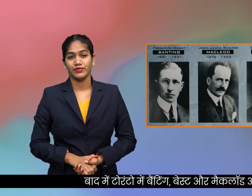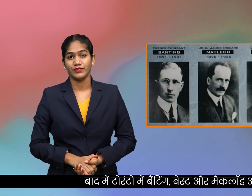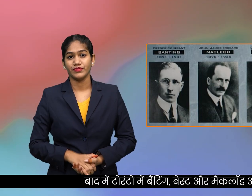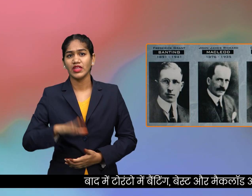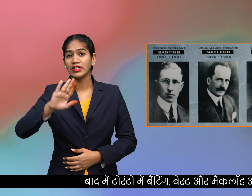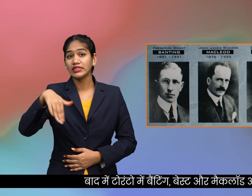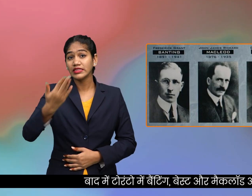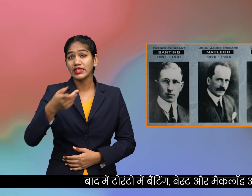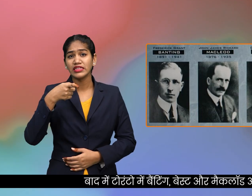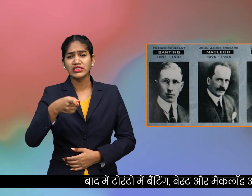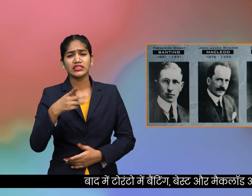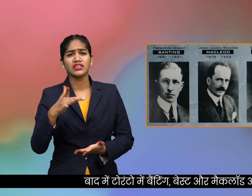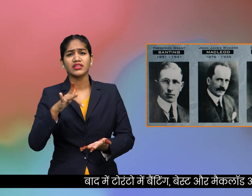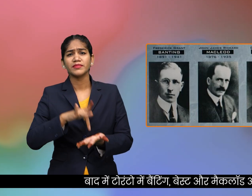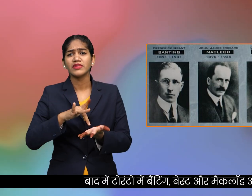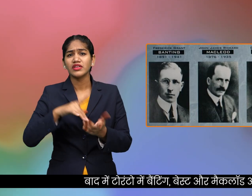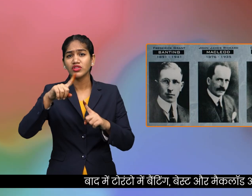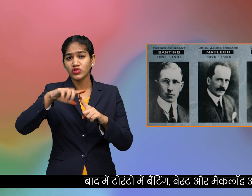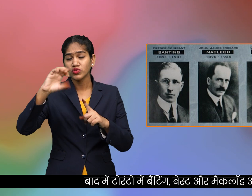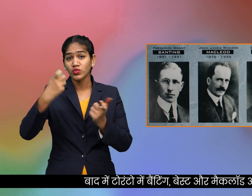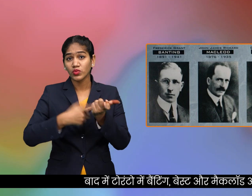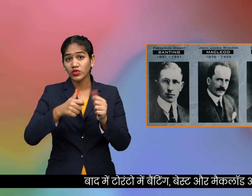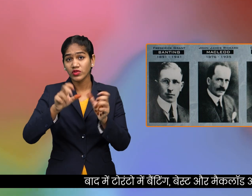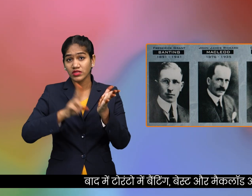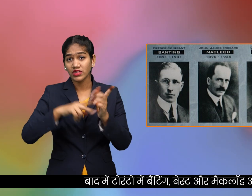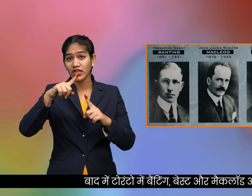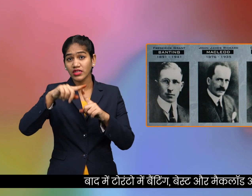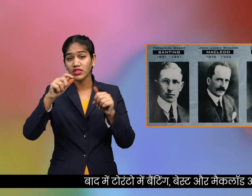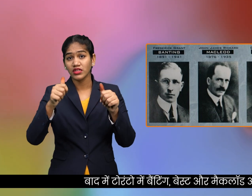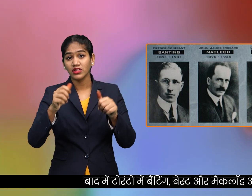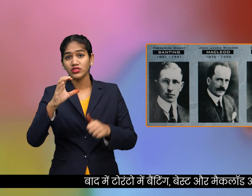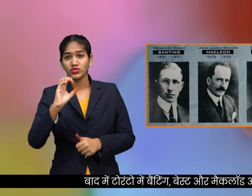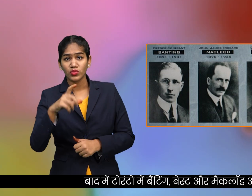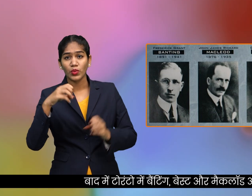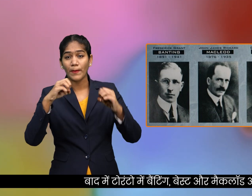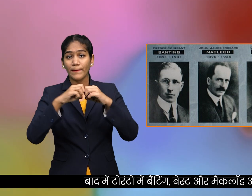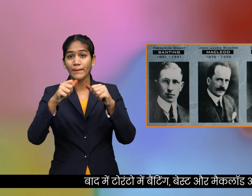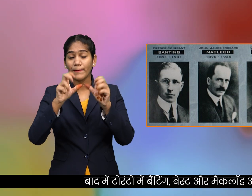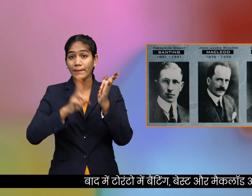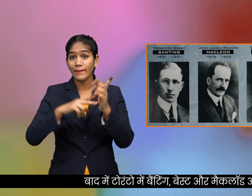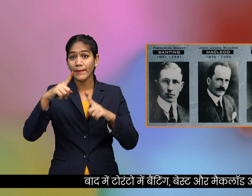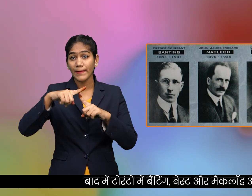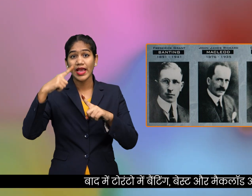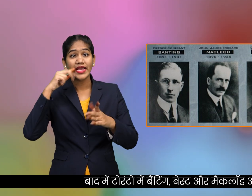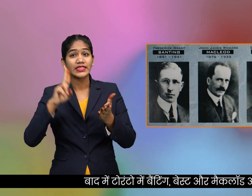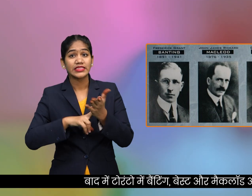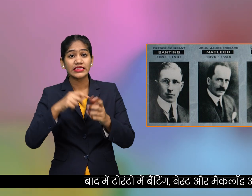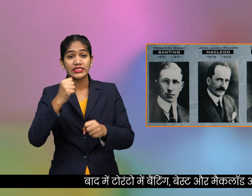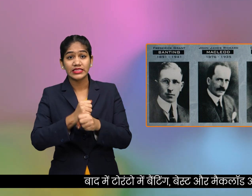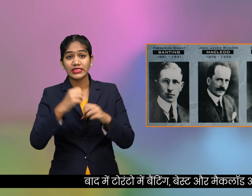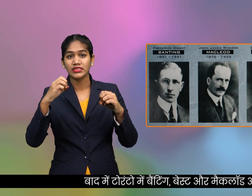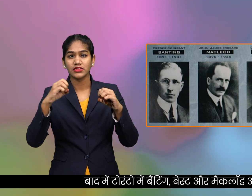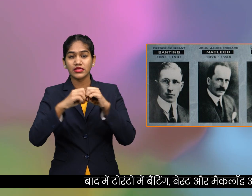बाद में टोरंटो, बैंटिंग, बेस्ट और मक्लॉयड